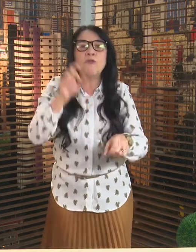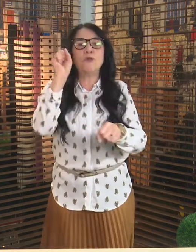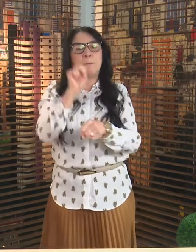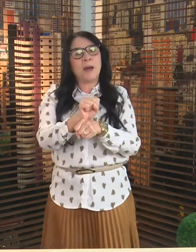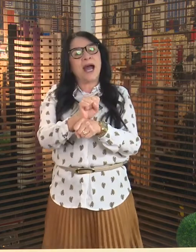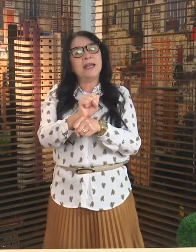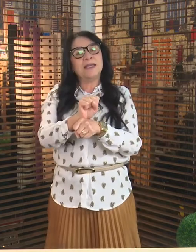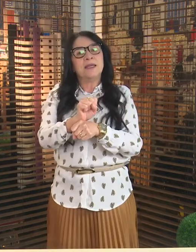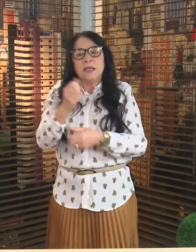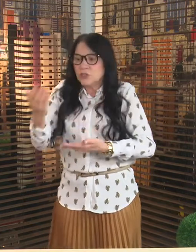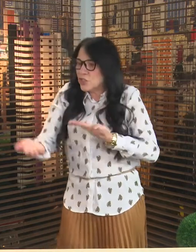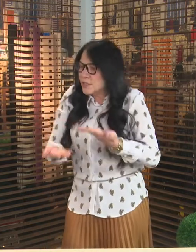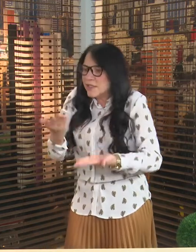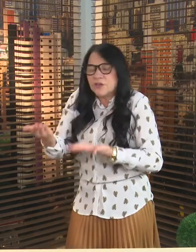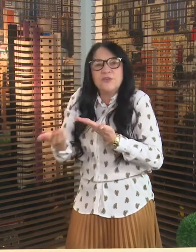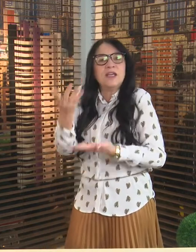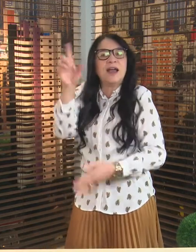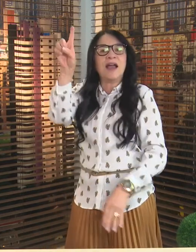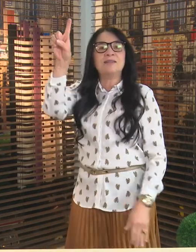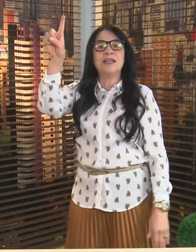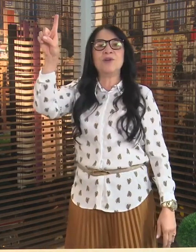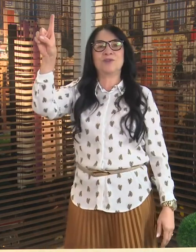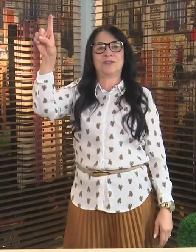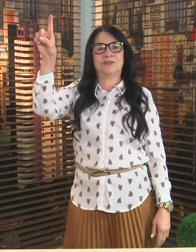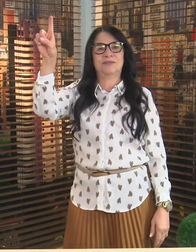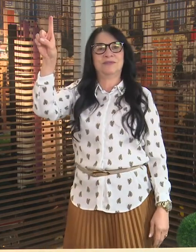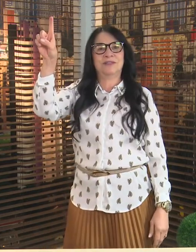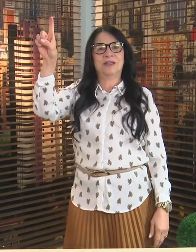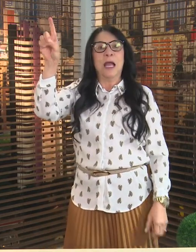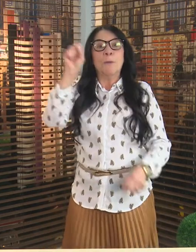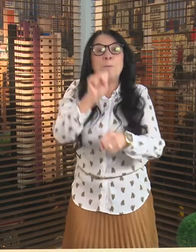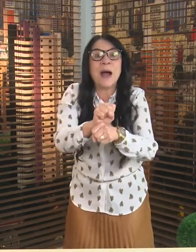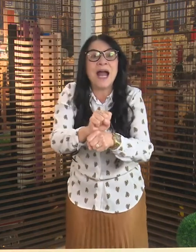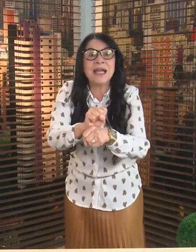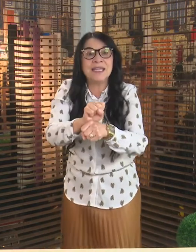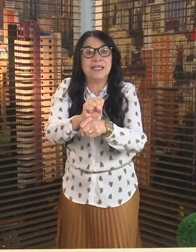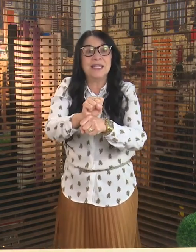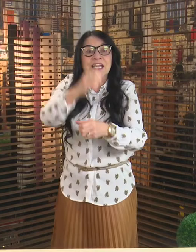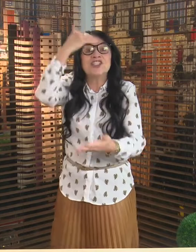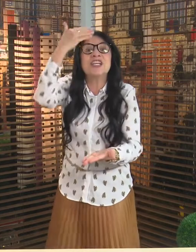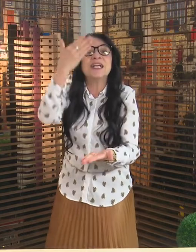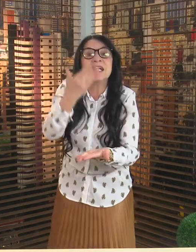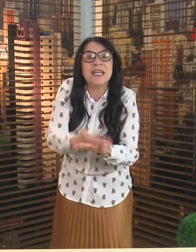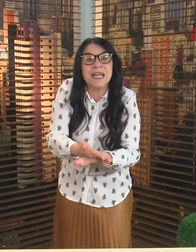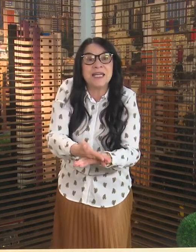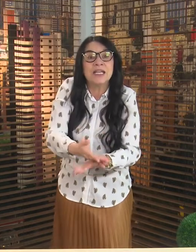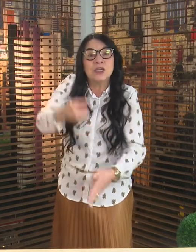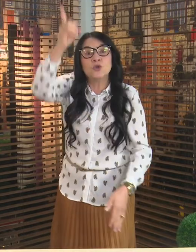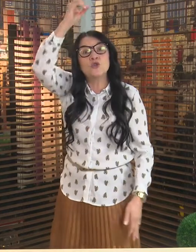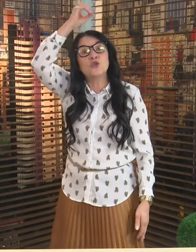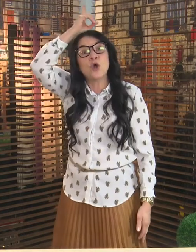povo pare de servir a Deus. Pare de crer nos